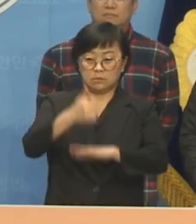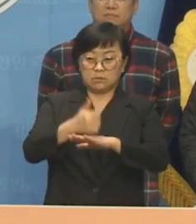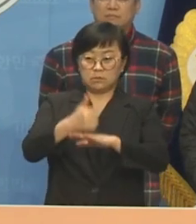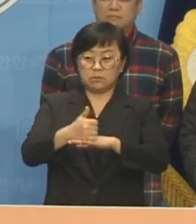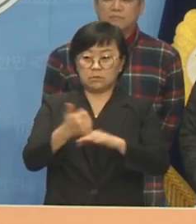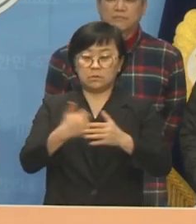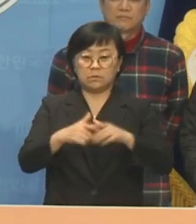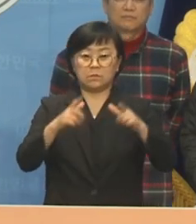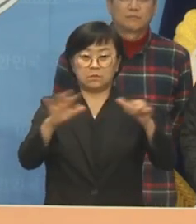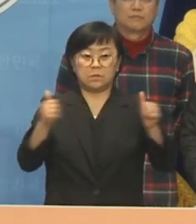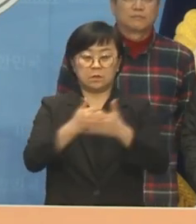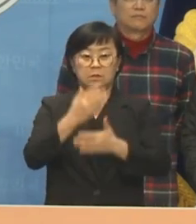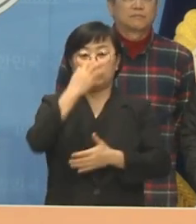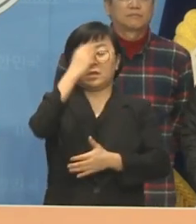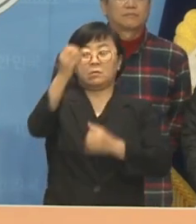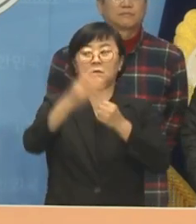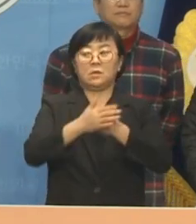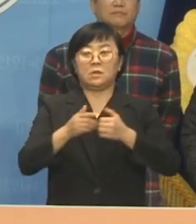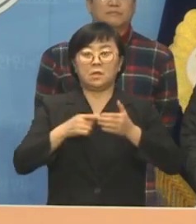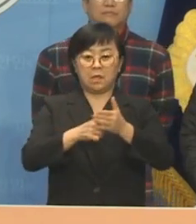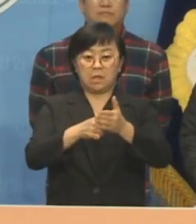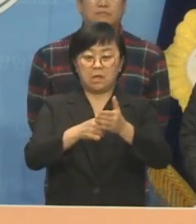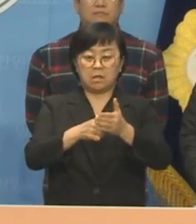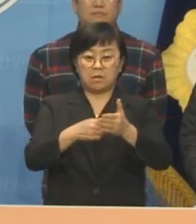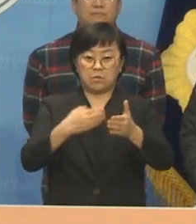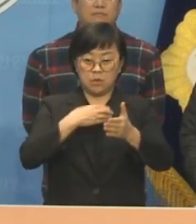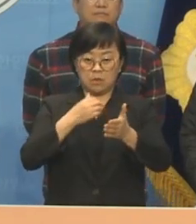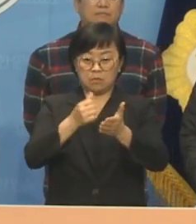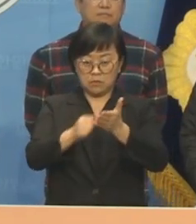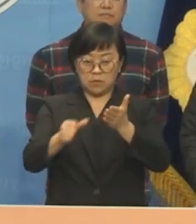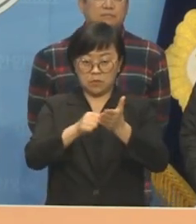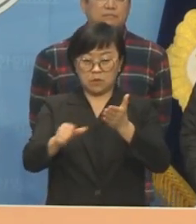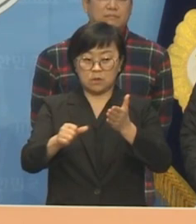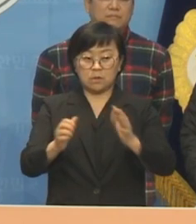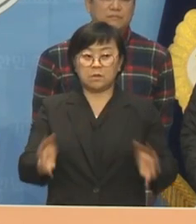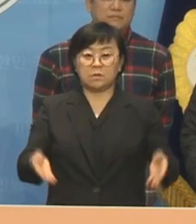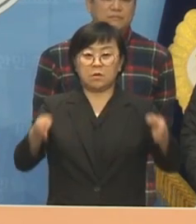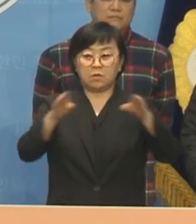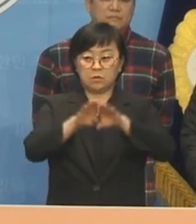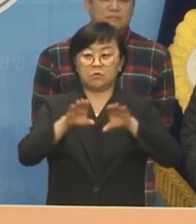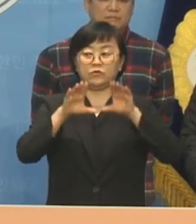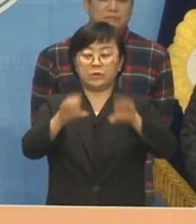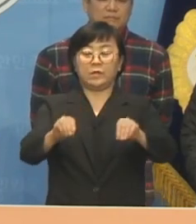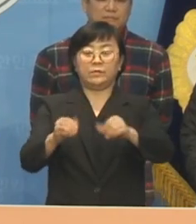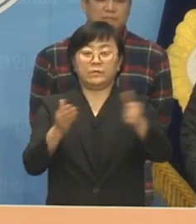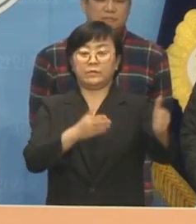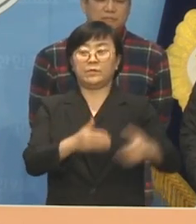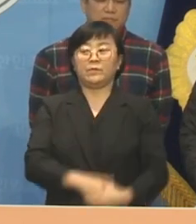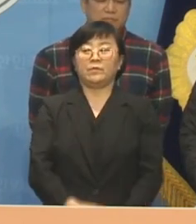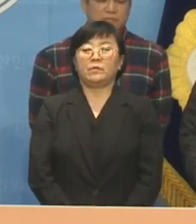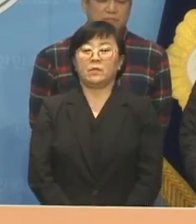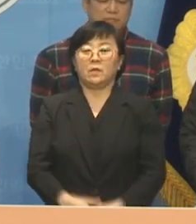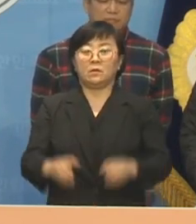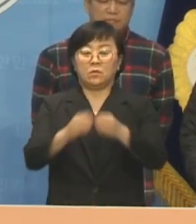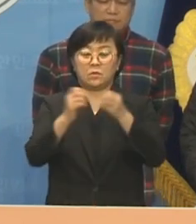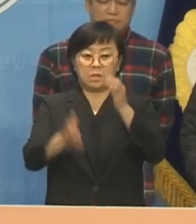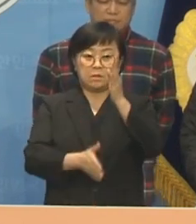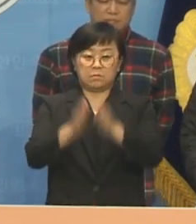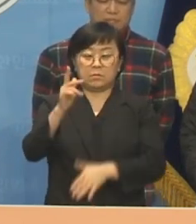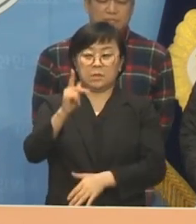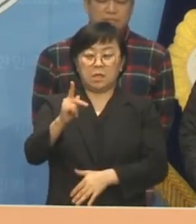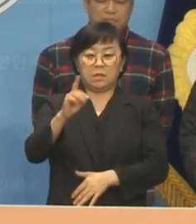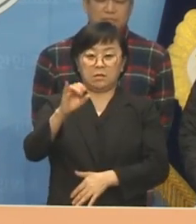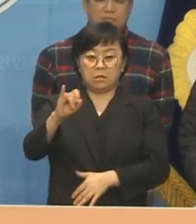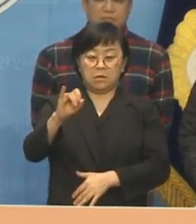마지막으로 주민을 기만하면서 강행하는 위험물 생산시설 건설을 중단을 요청합니다. 논산시는